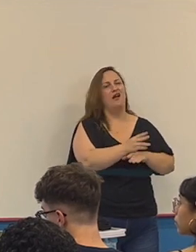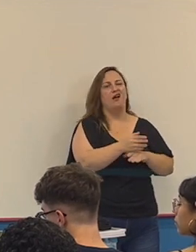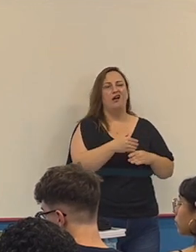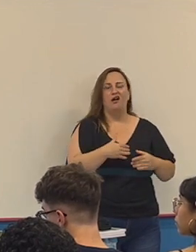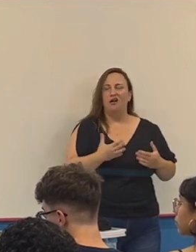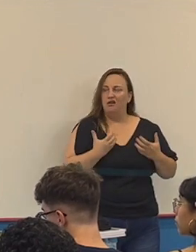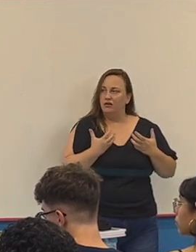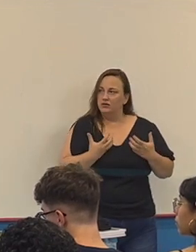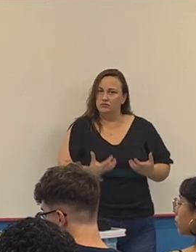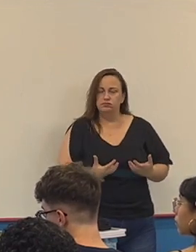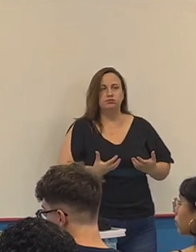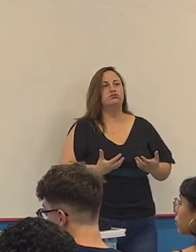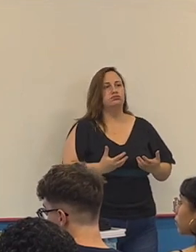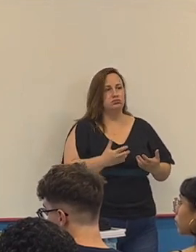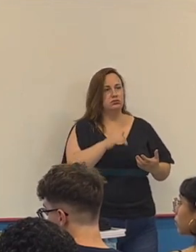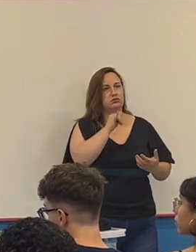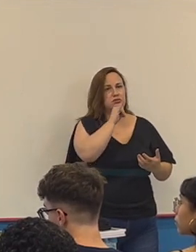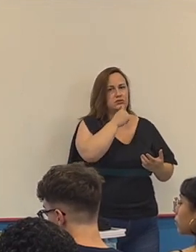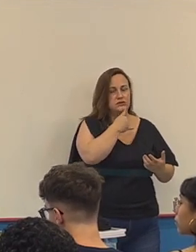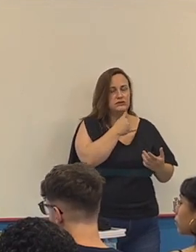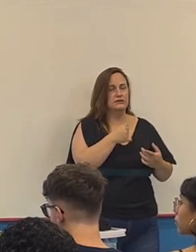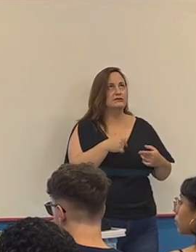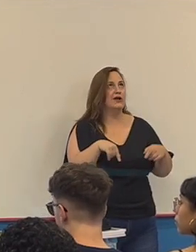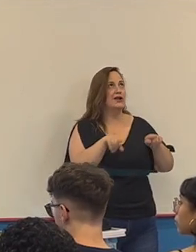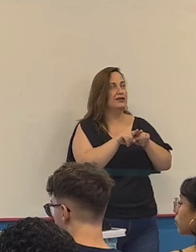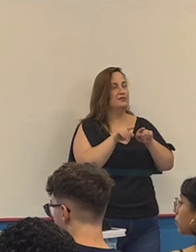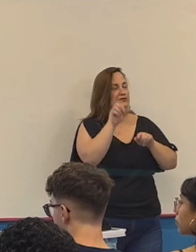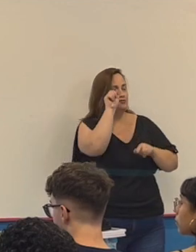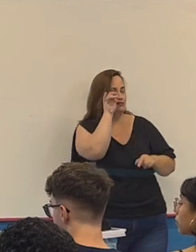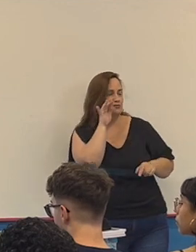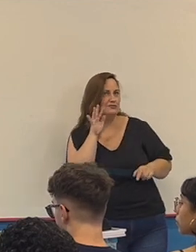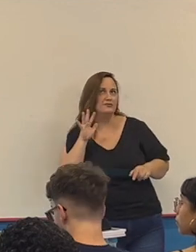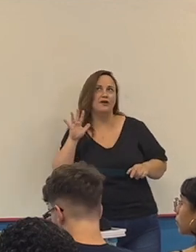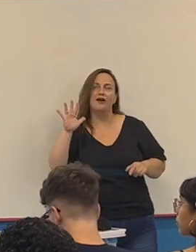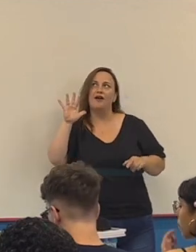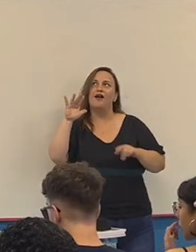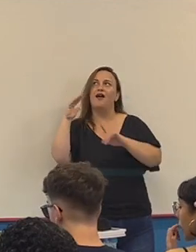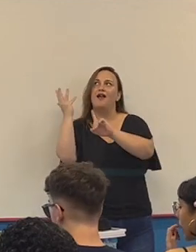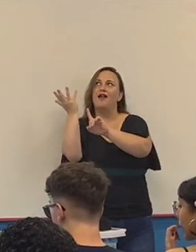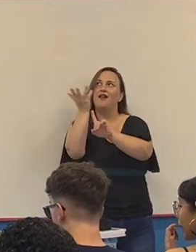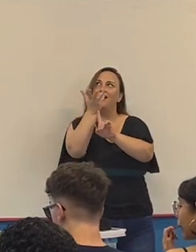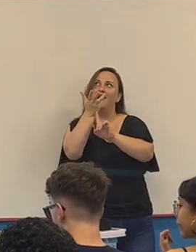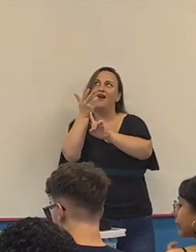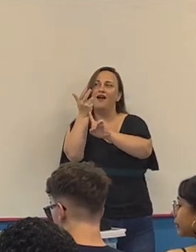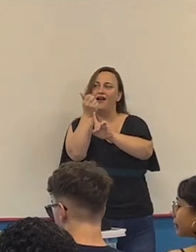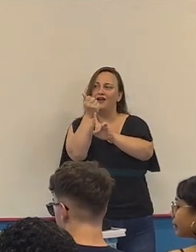arquitetura e também com alguns pensamentos que só eram ligados à arte